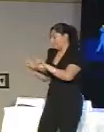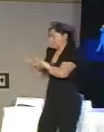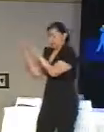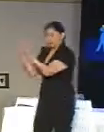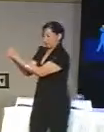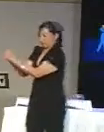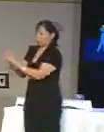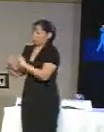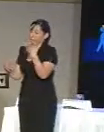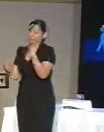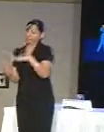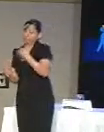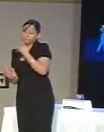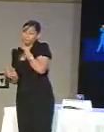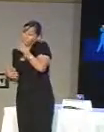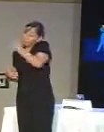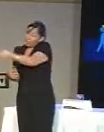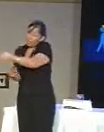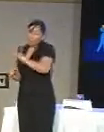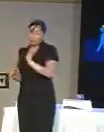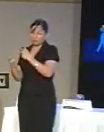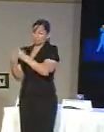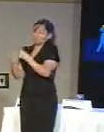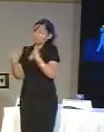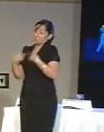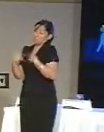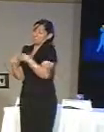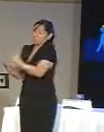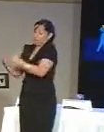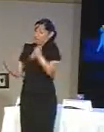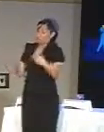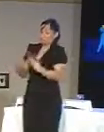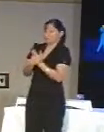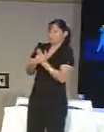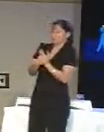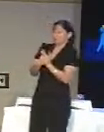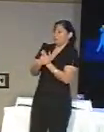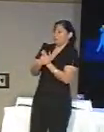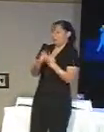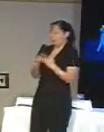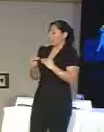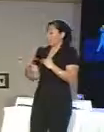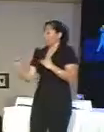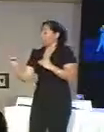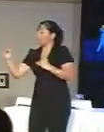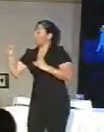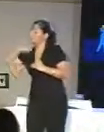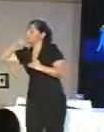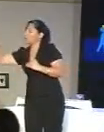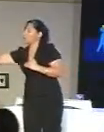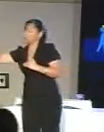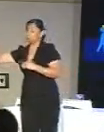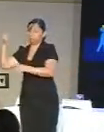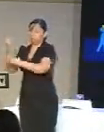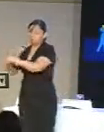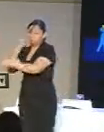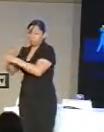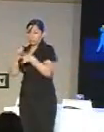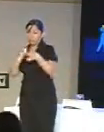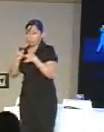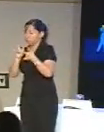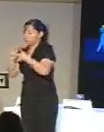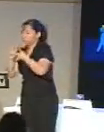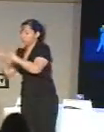En esta tabla se presentan los principales trastornos neurológicos en los recién nacidos